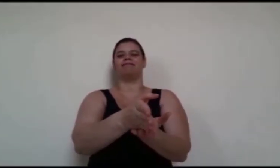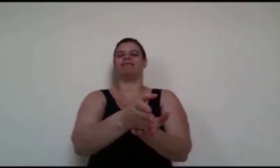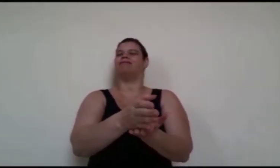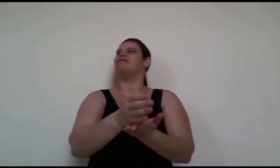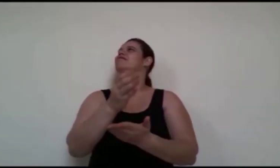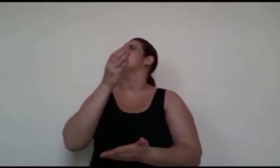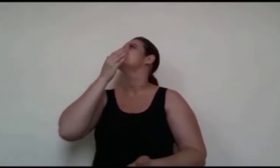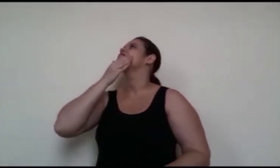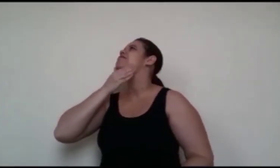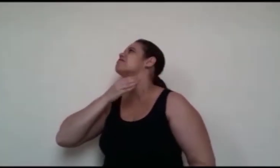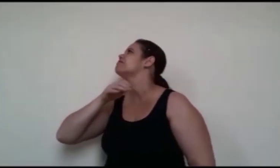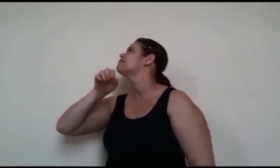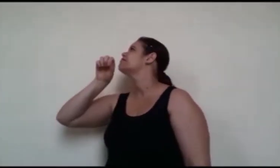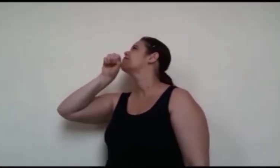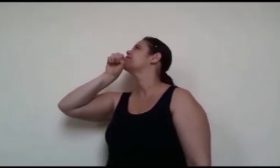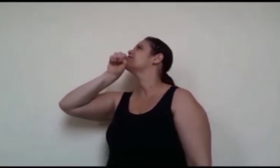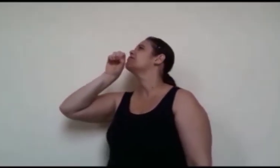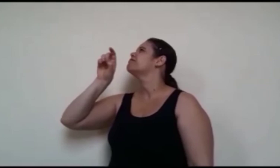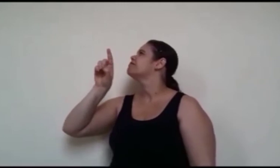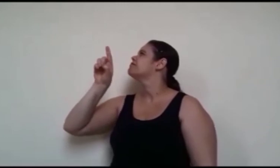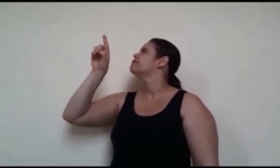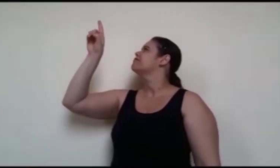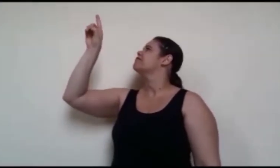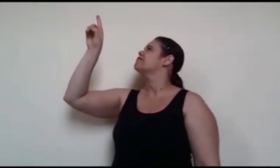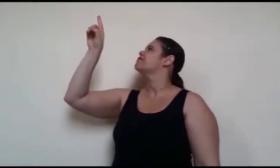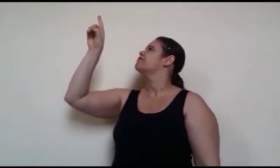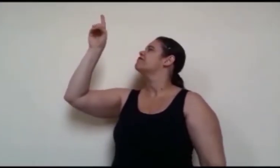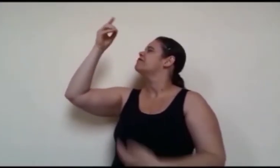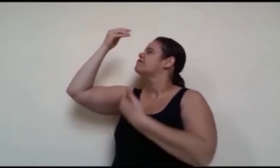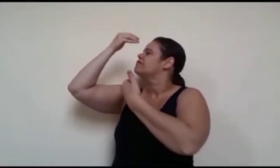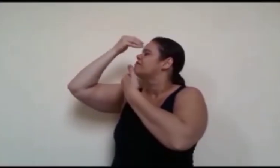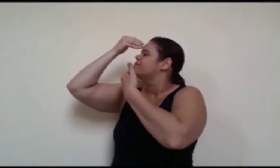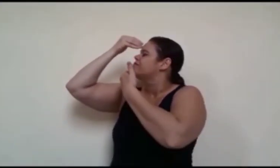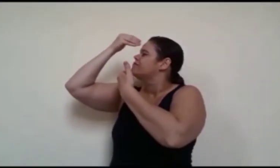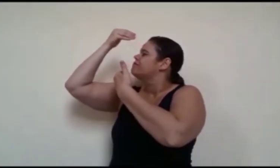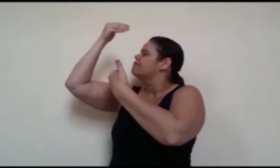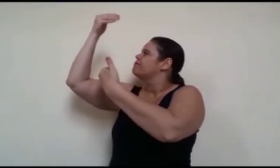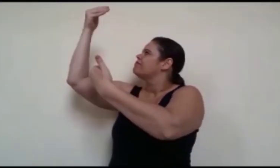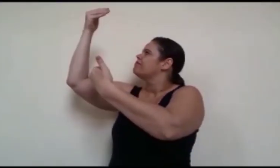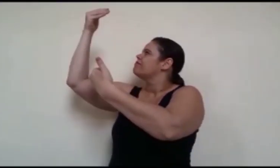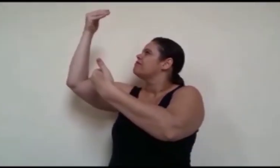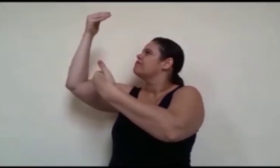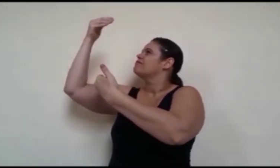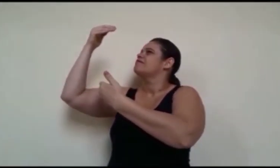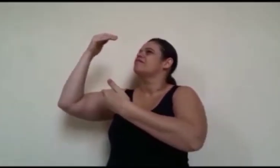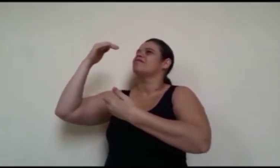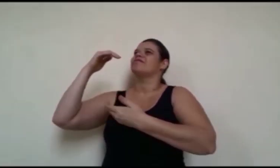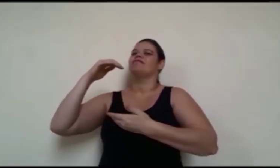Assim,